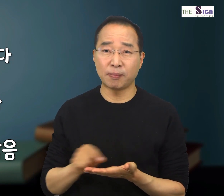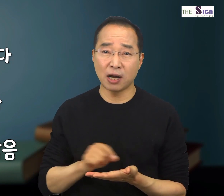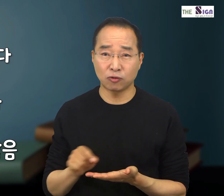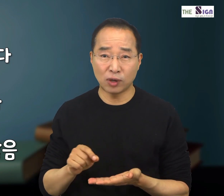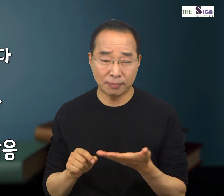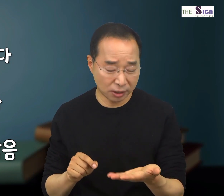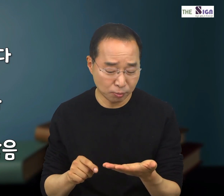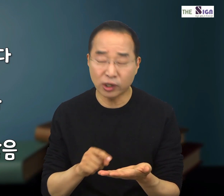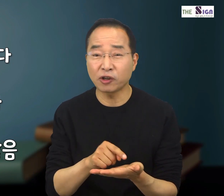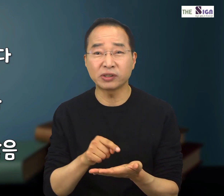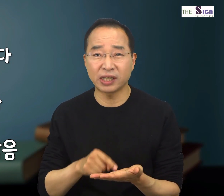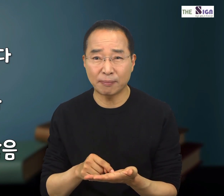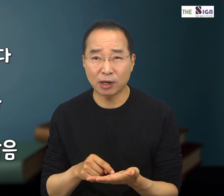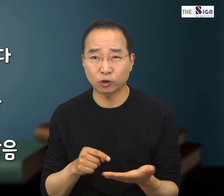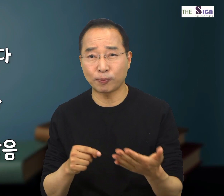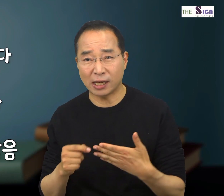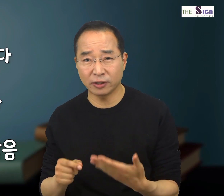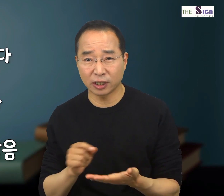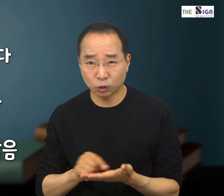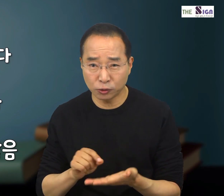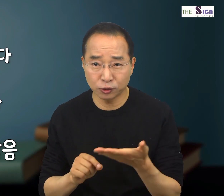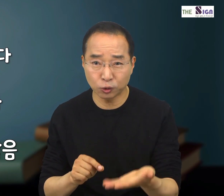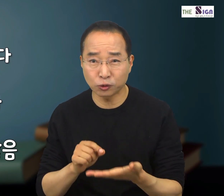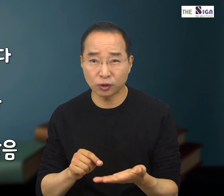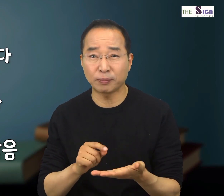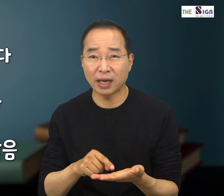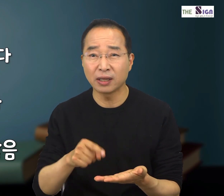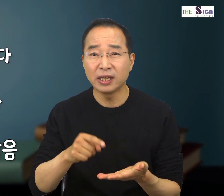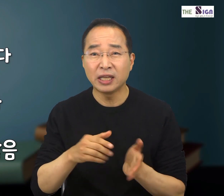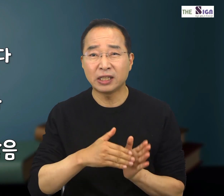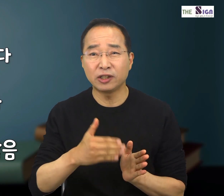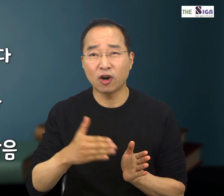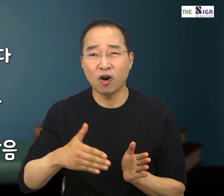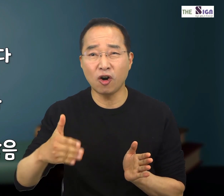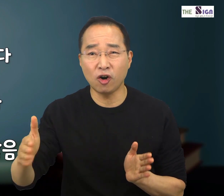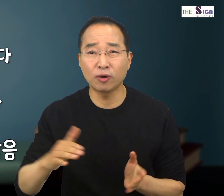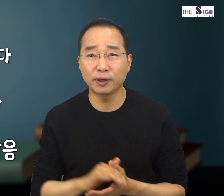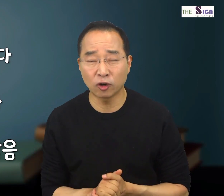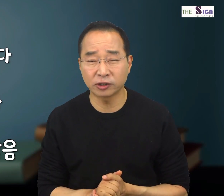하고 하면은 뭔가 형식이 안 맞고 또 반려했다가 또 쓰고 막 일이 여러 번 거쳐야